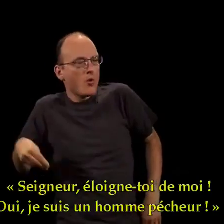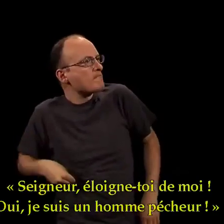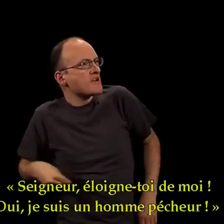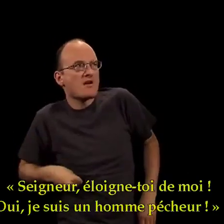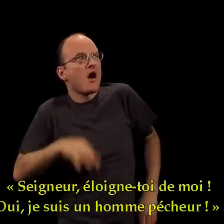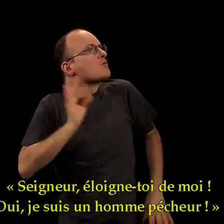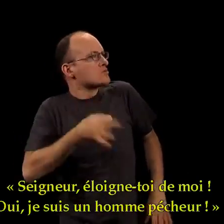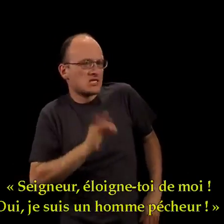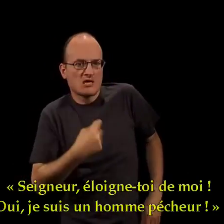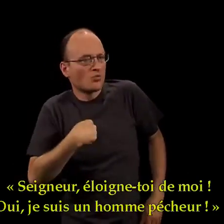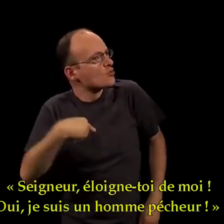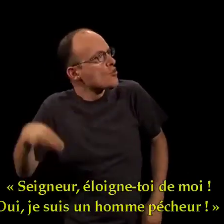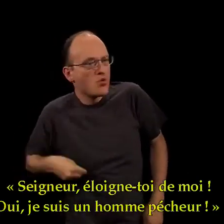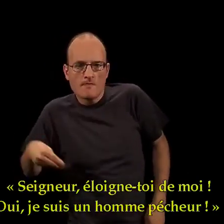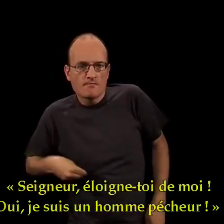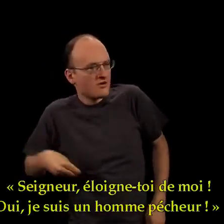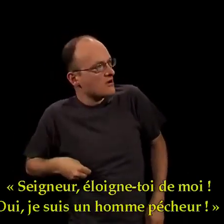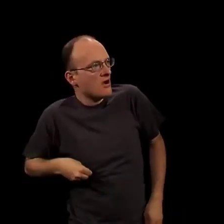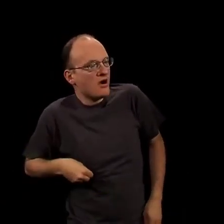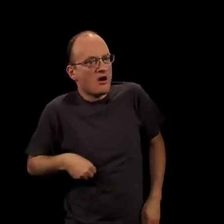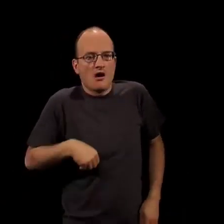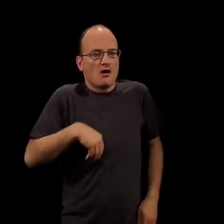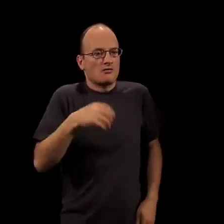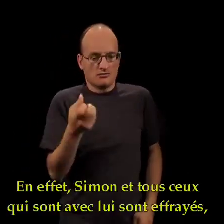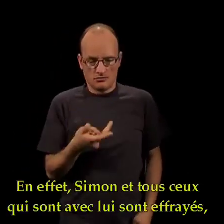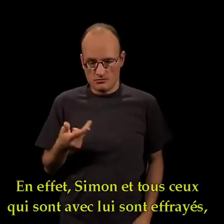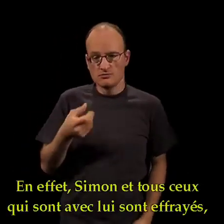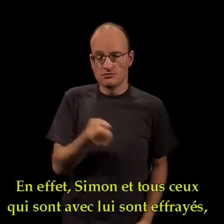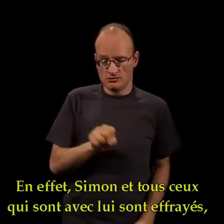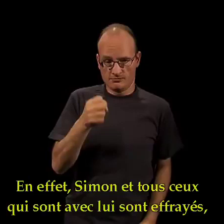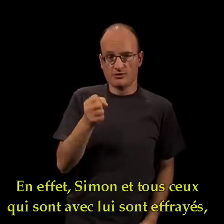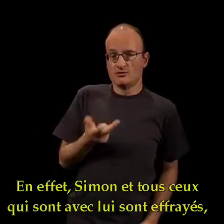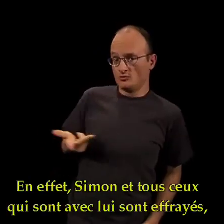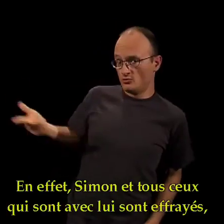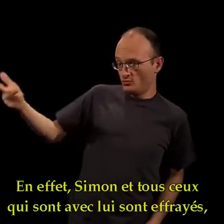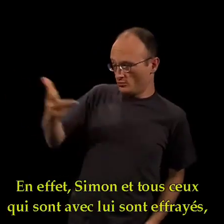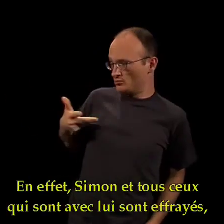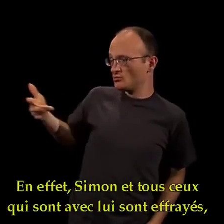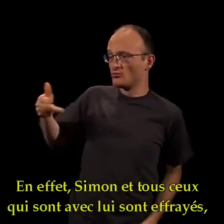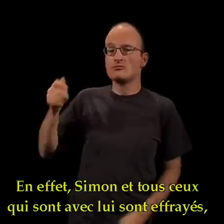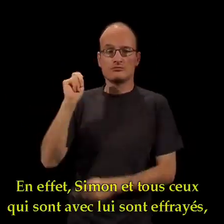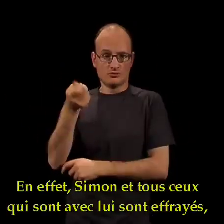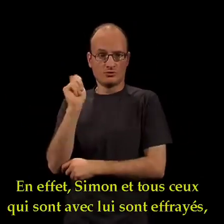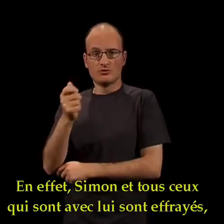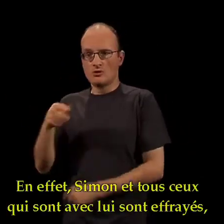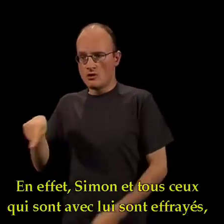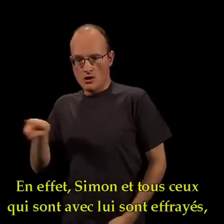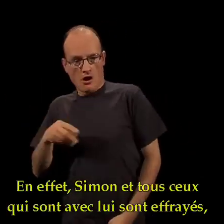Oui, je suis un homme pécheur. En effet, Simon et tous ceux qui sont avec lui sont effrayés,